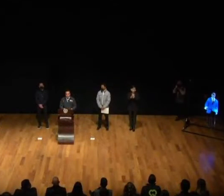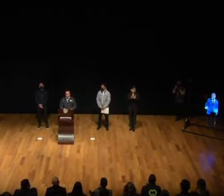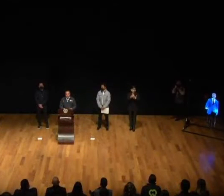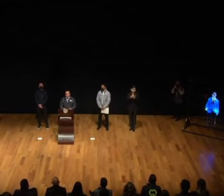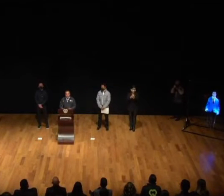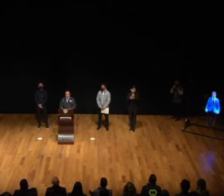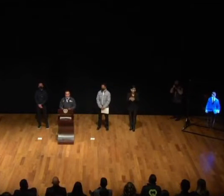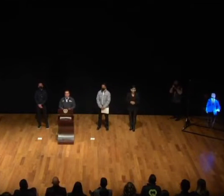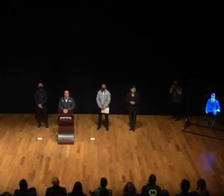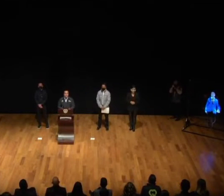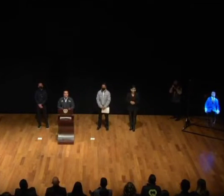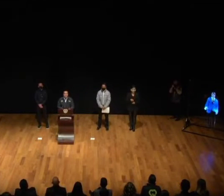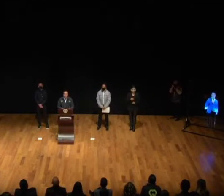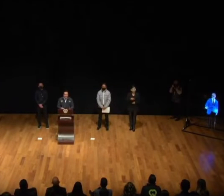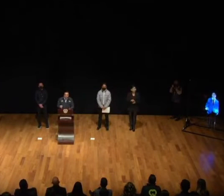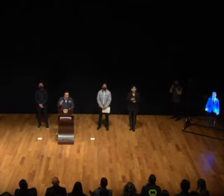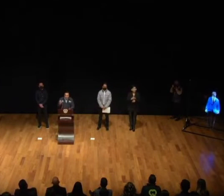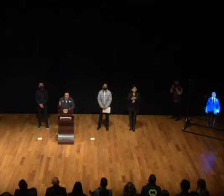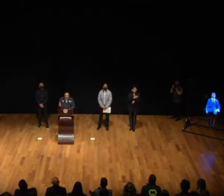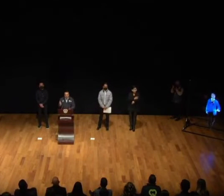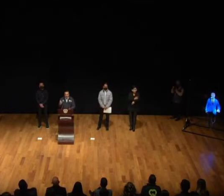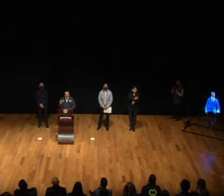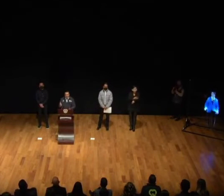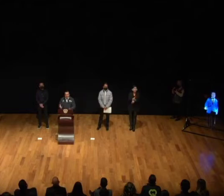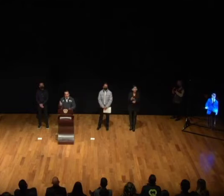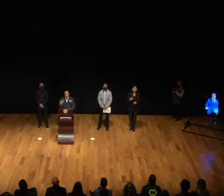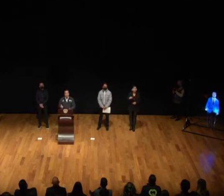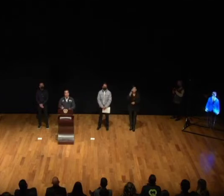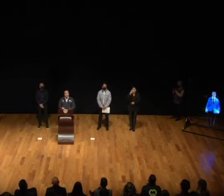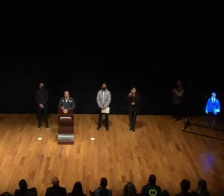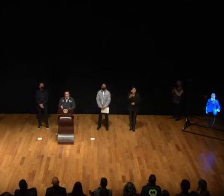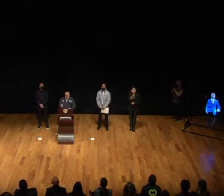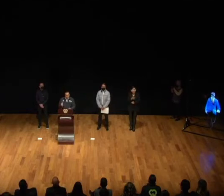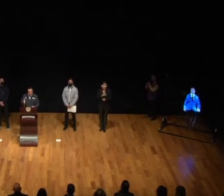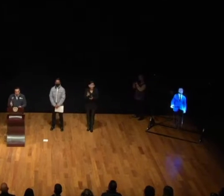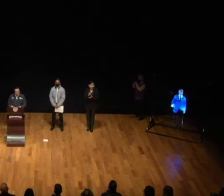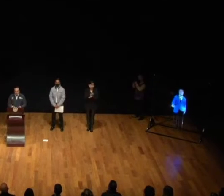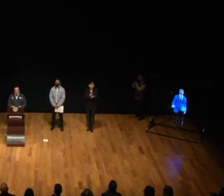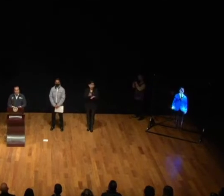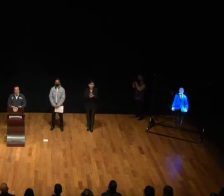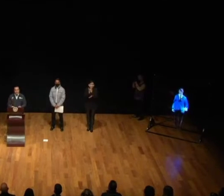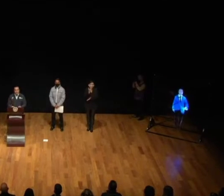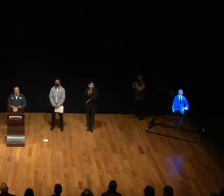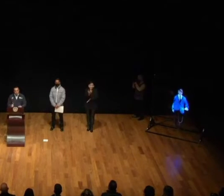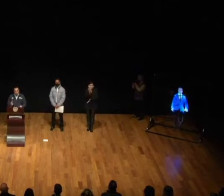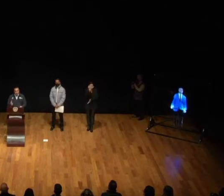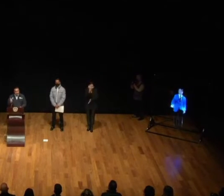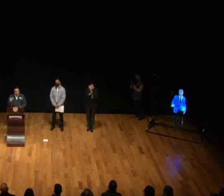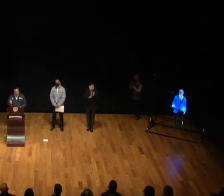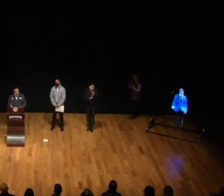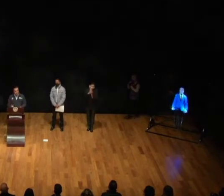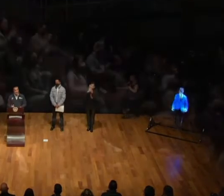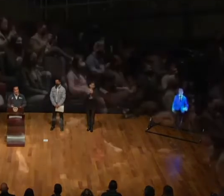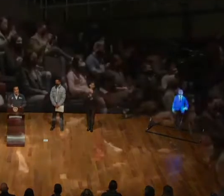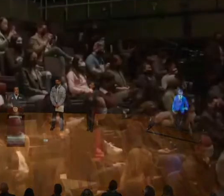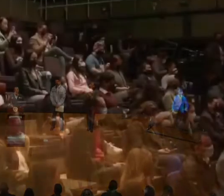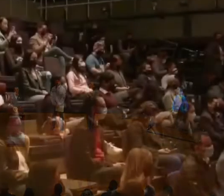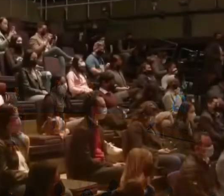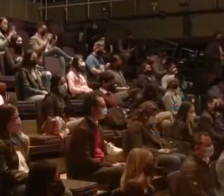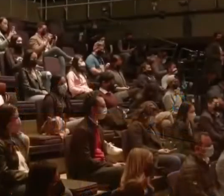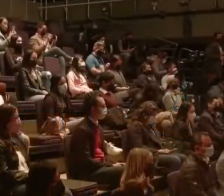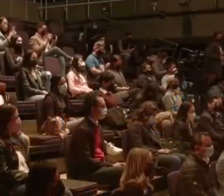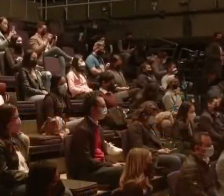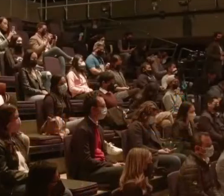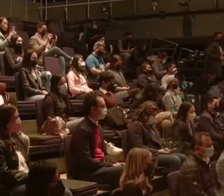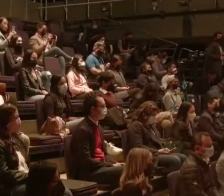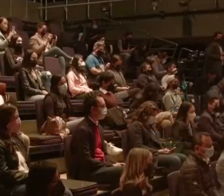creamos con la visión de detonar a Querétaro como una ciudad del conocimiento, donde la creatividad,